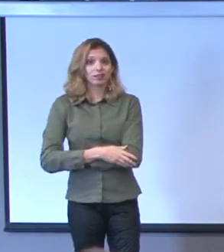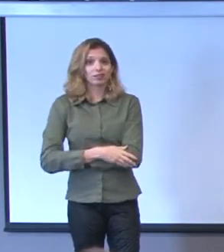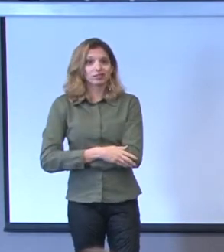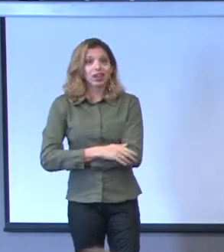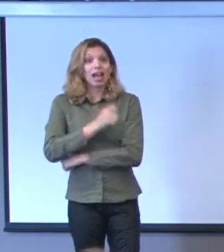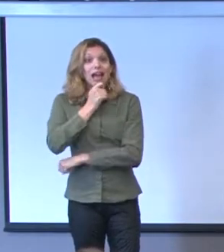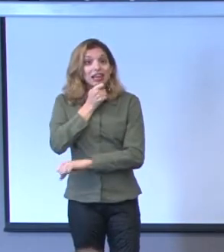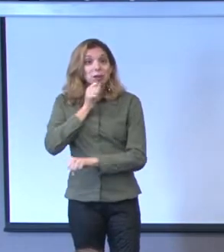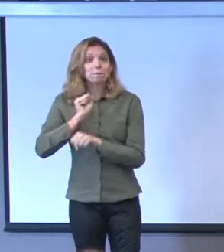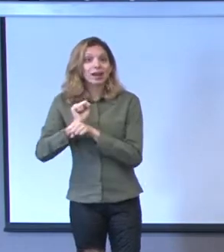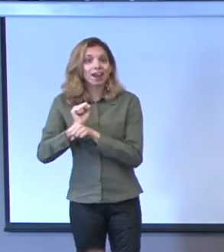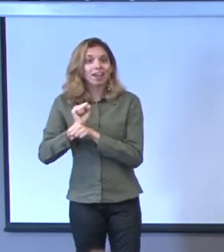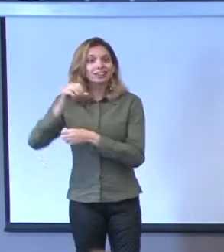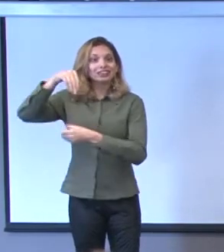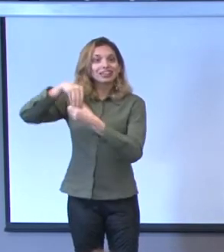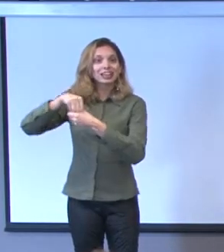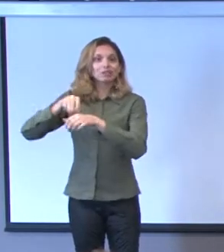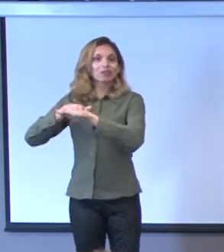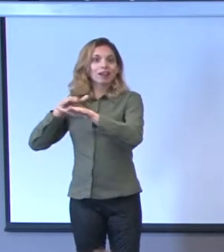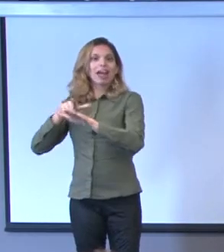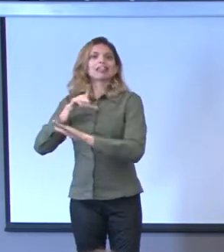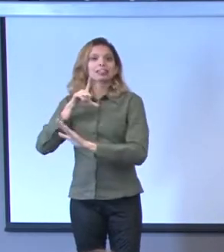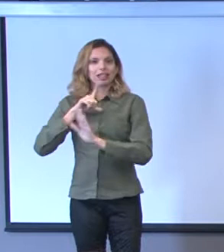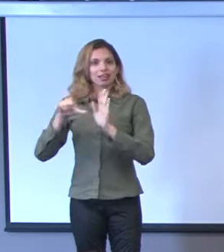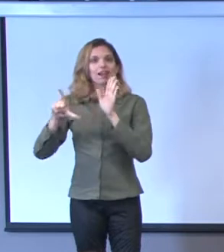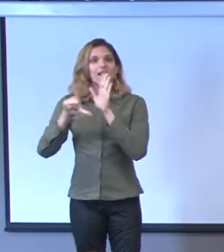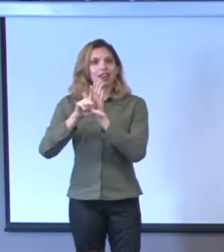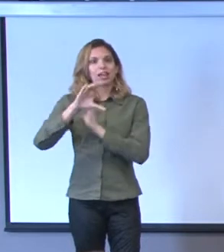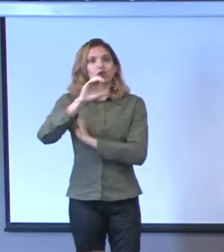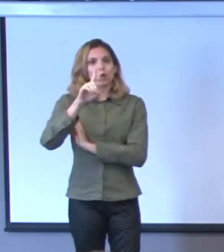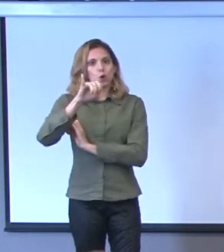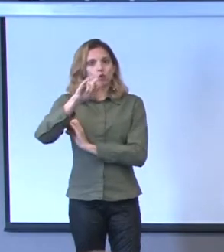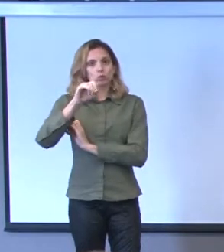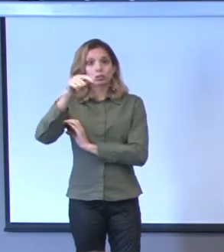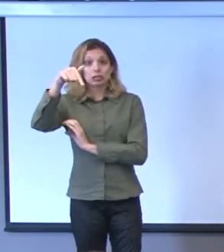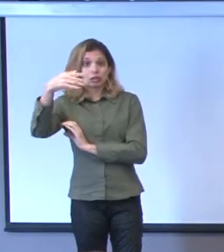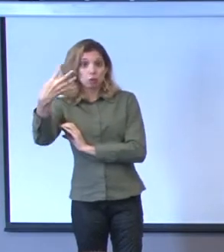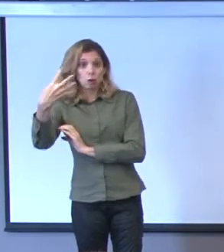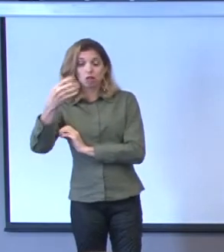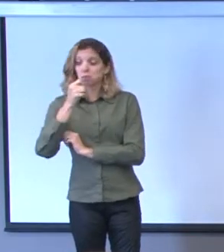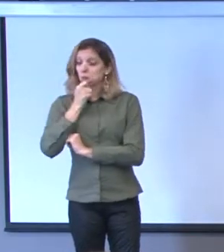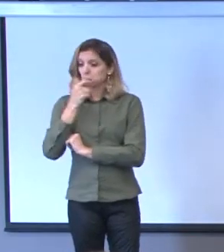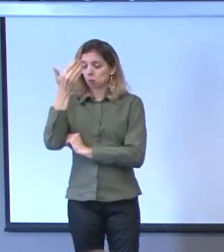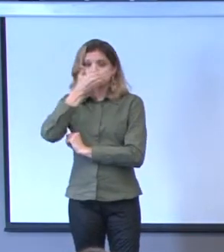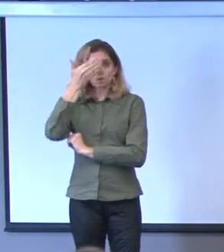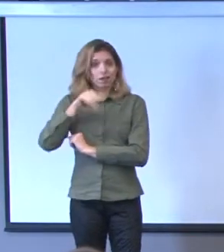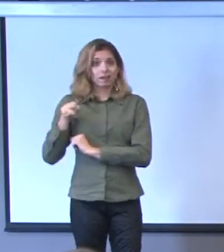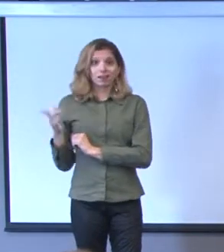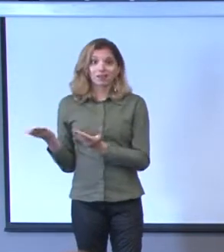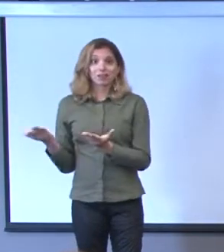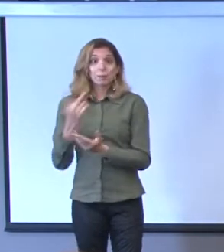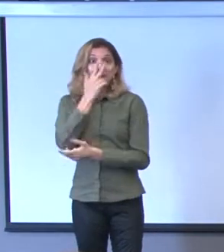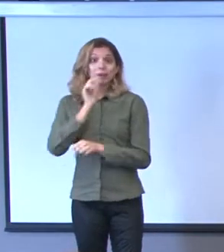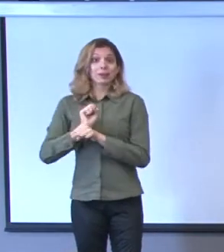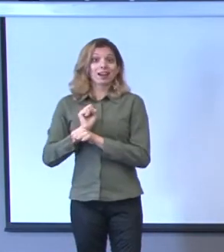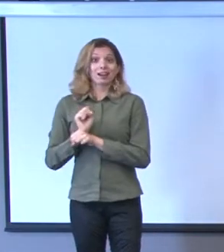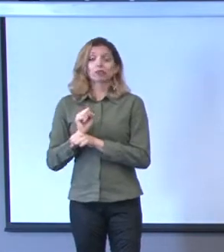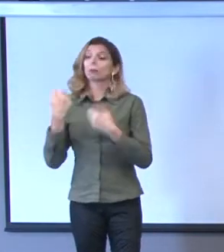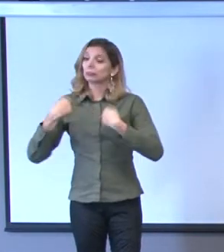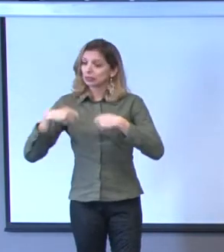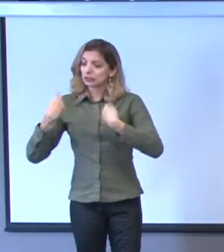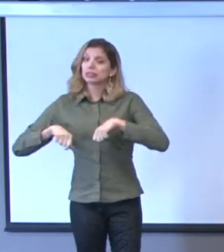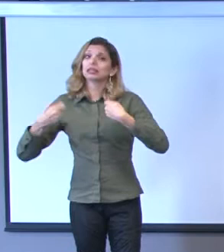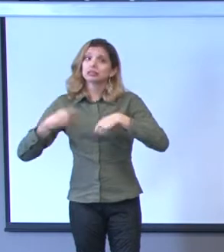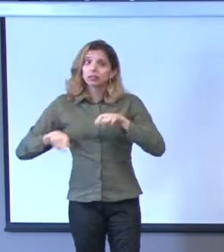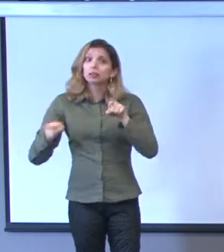Está engessada a educação do trânsito no código ali no 74 do CTB, que não se faz presente. E isso teria que estar